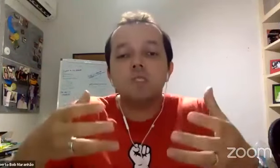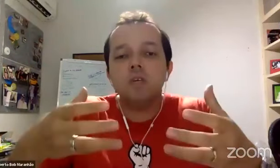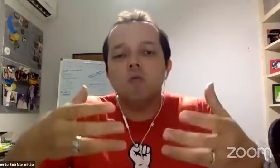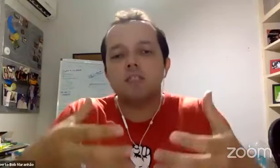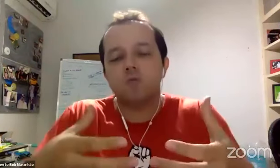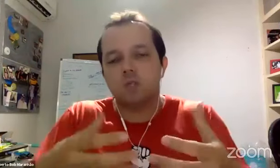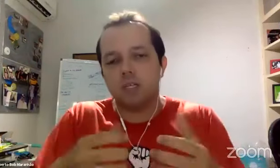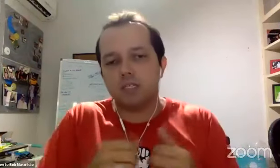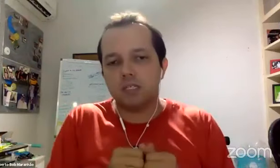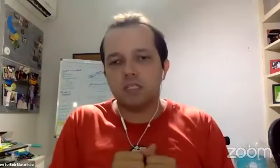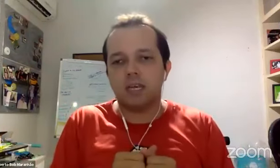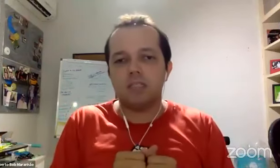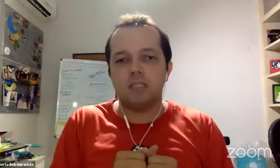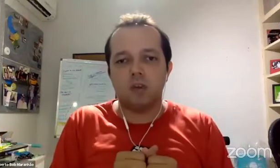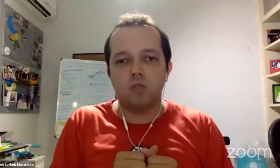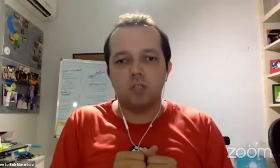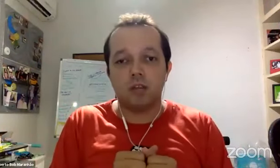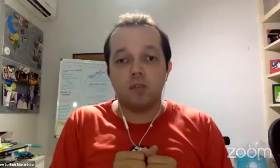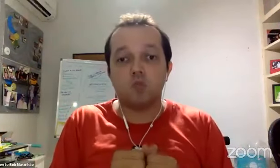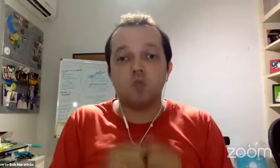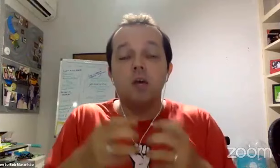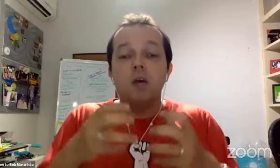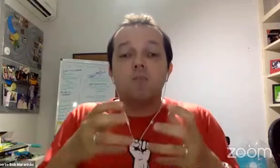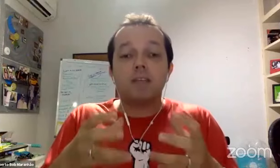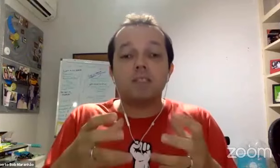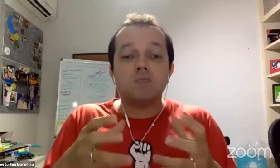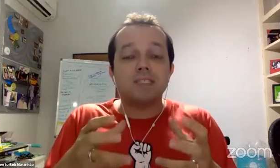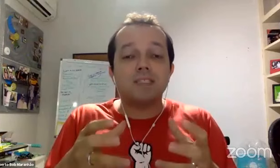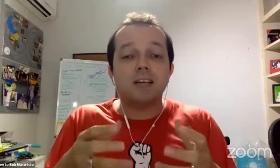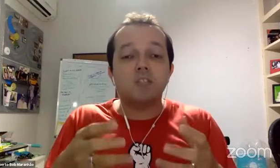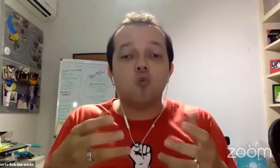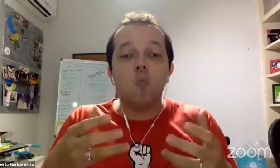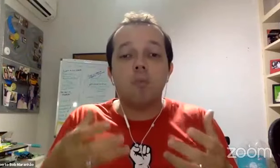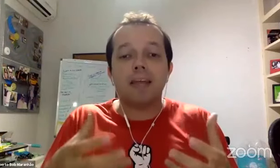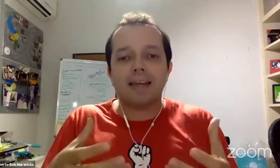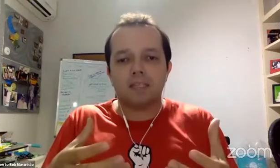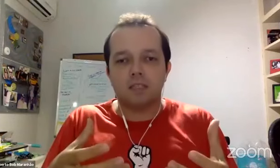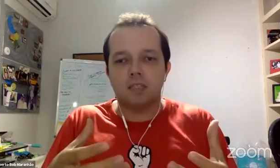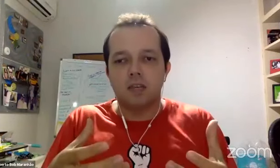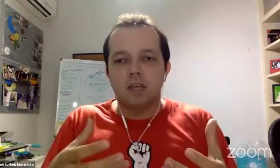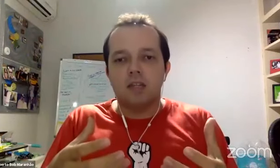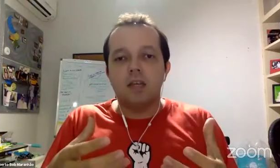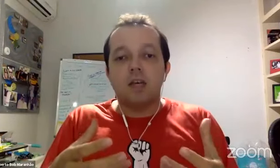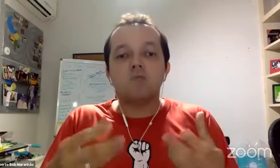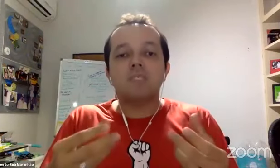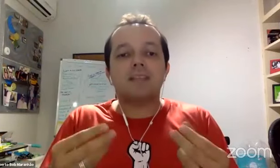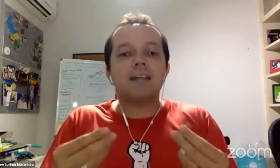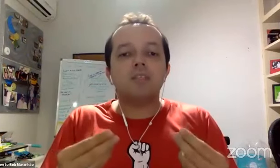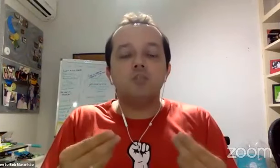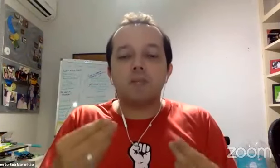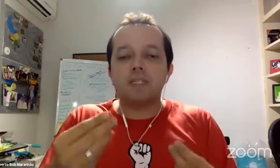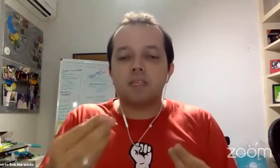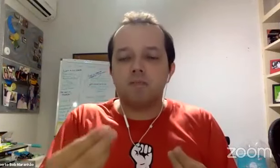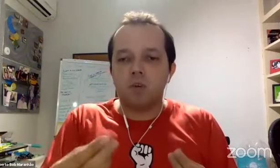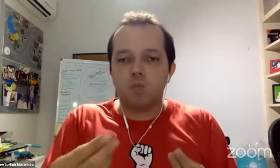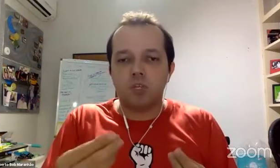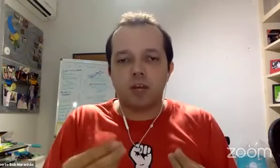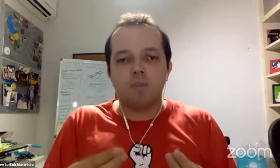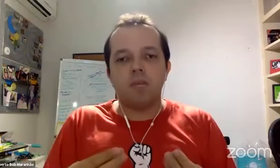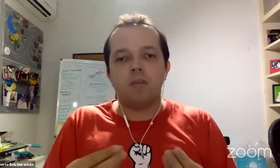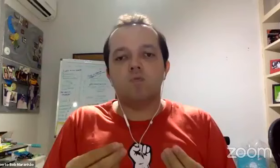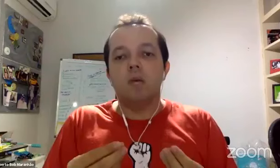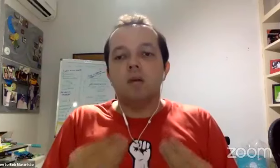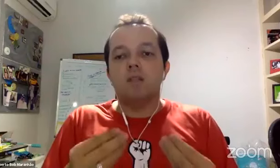eu não consigo responder às necessidades de saúde daquela pessoa, porque elas são necessidades complexas, né? Não se trata de prescrever